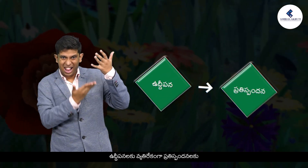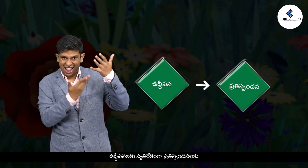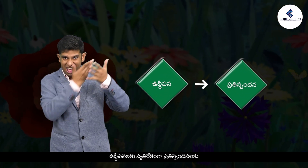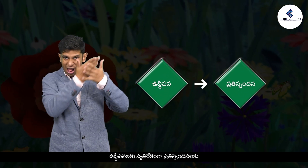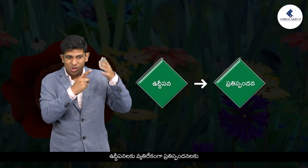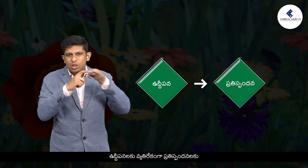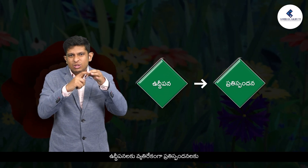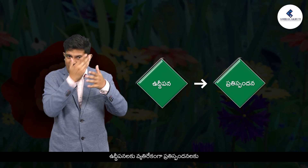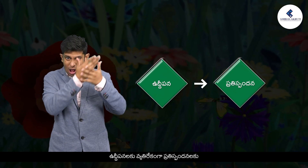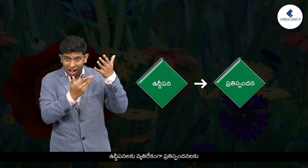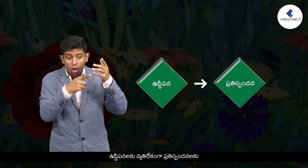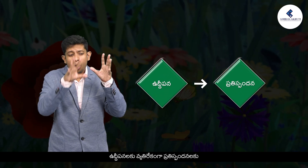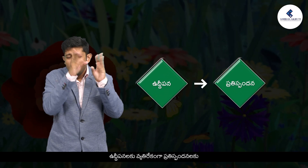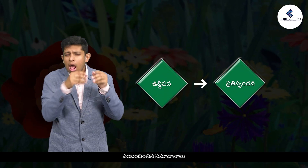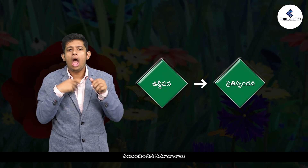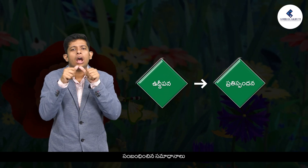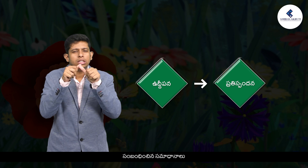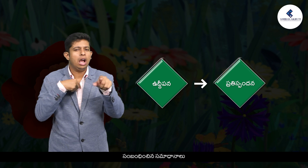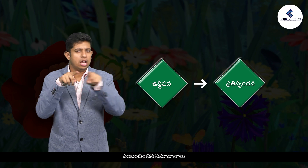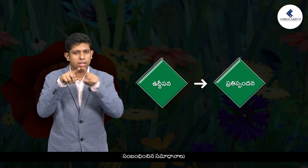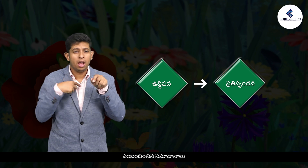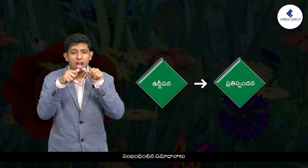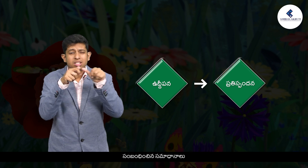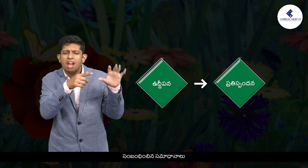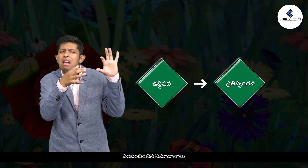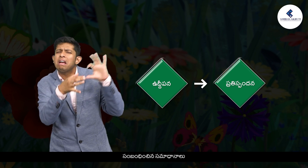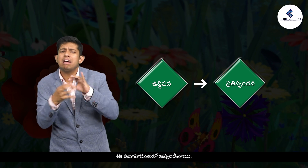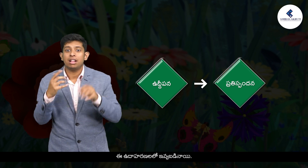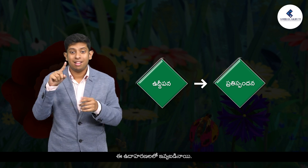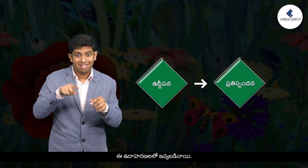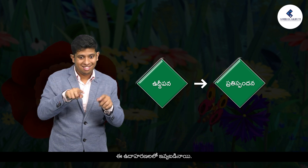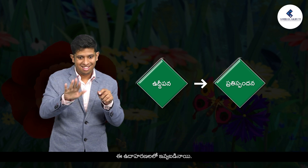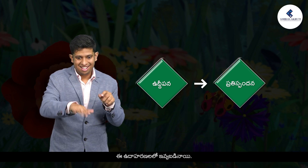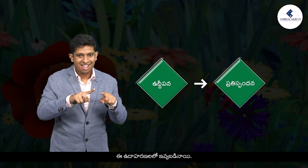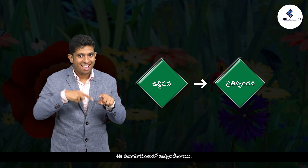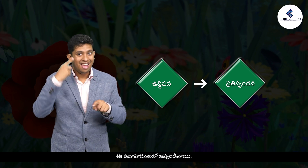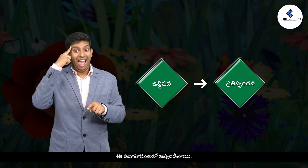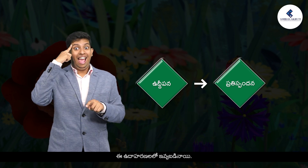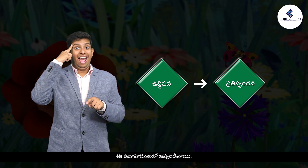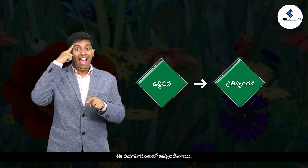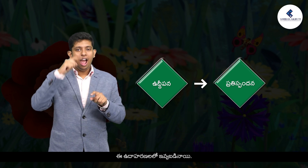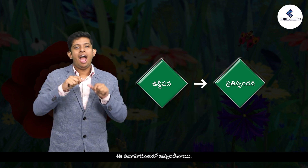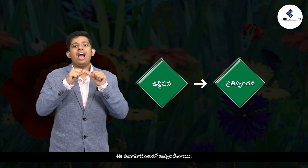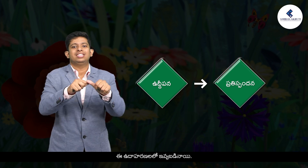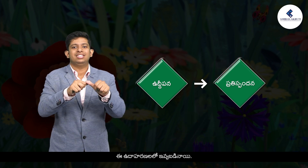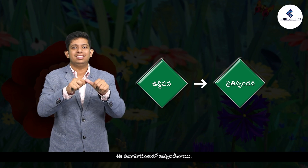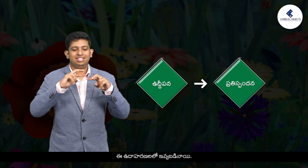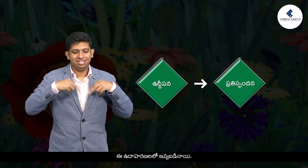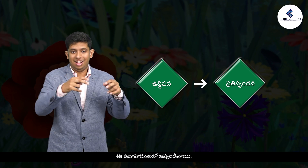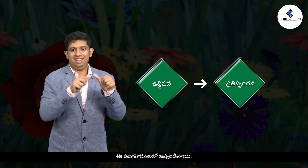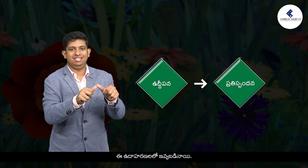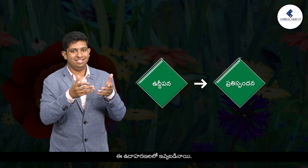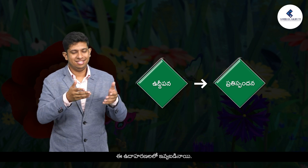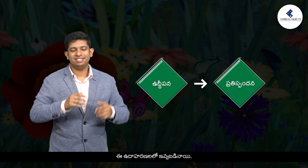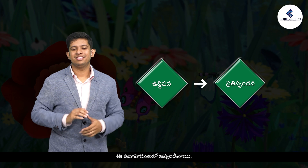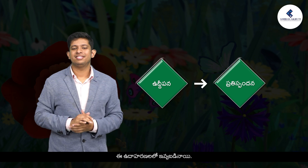ఉద్దీపనలకు వ్యతిరేకంగా ప్రతిస్పందనలకు సంబంధించిన సమాధానాలు ఈ ఉదాహరణల్లో ఇవ్వబడ్డాయి.